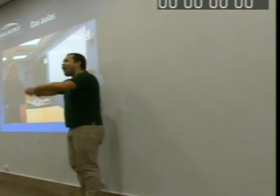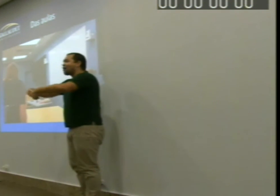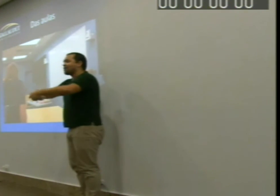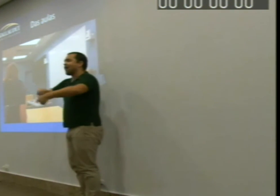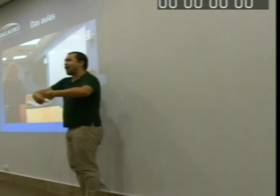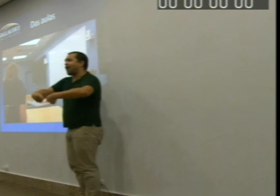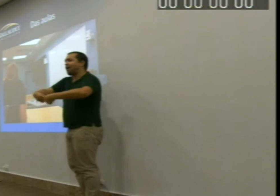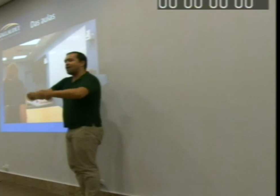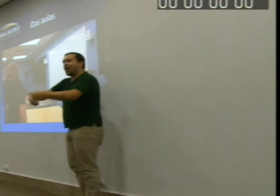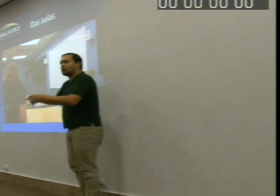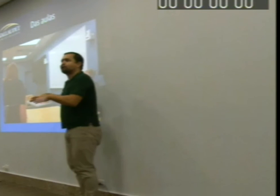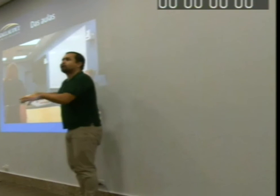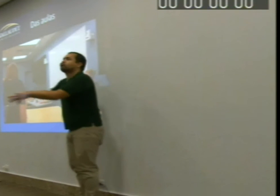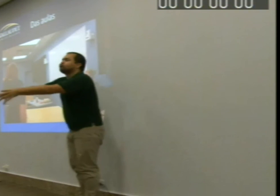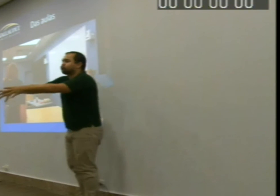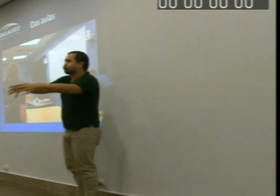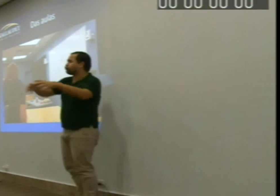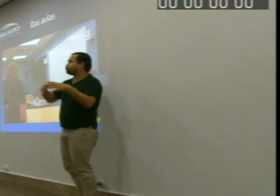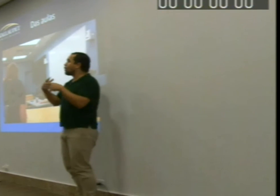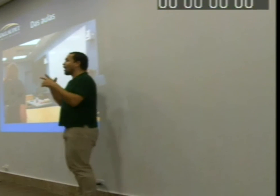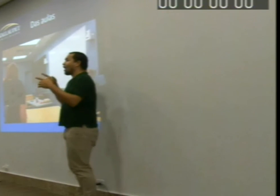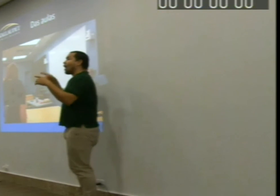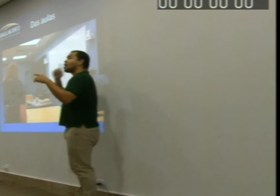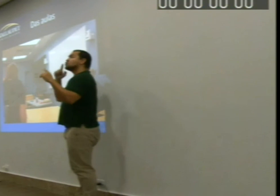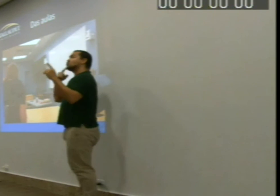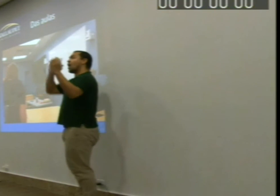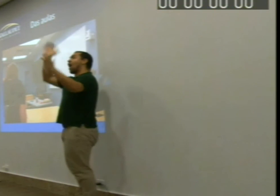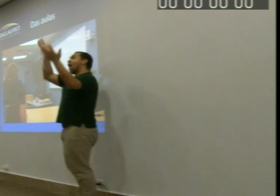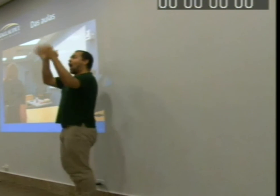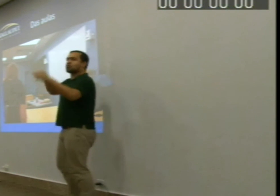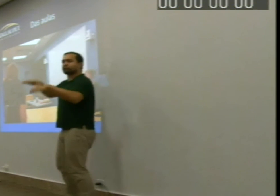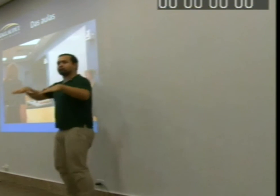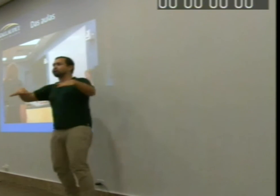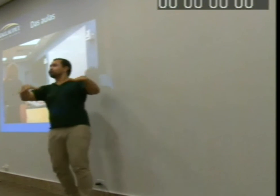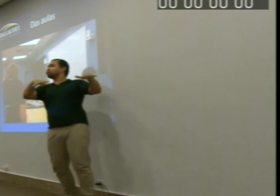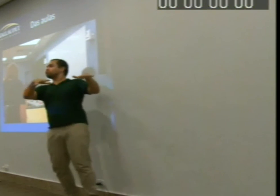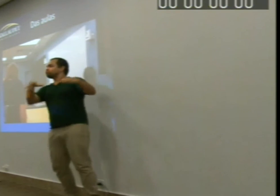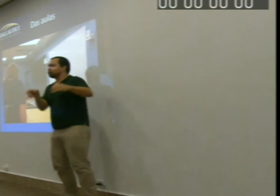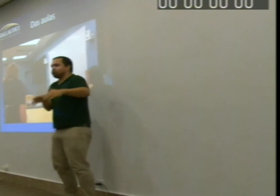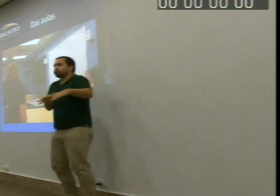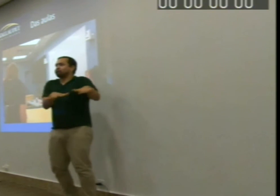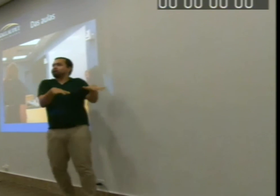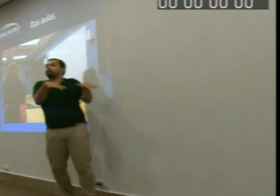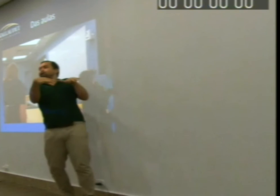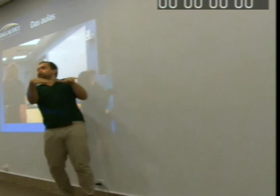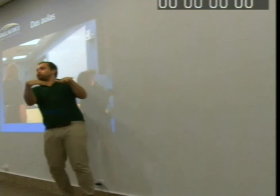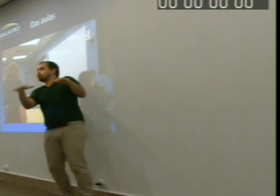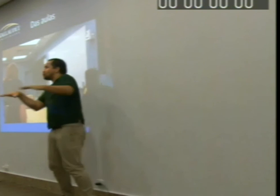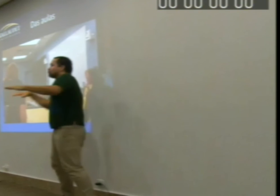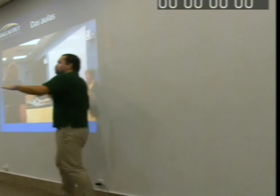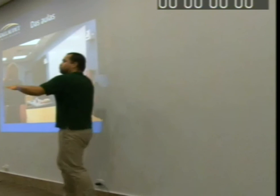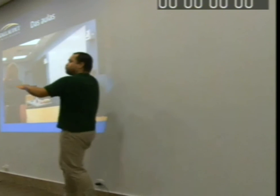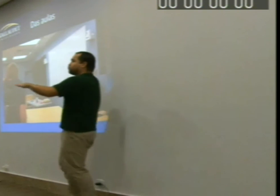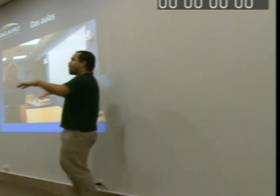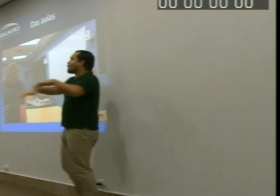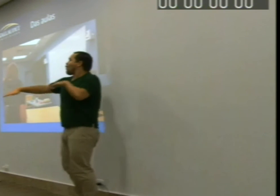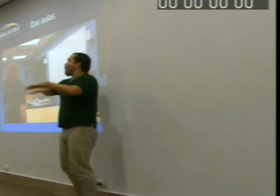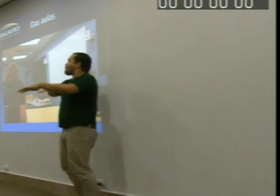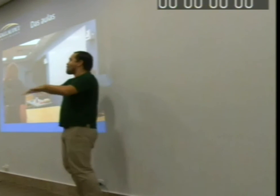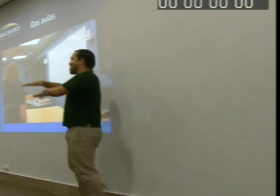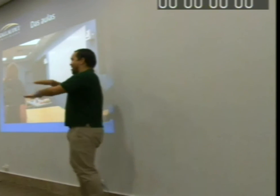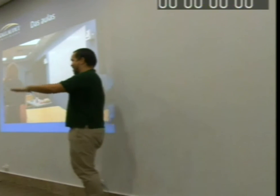tinham rodinhas todas as cadeiras se movimentavam então por porque se o surto sinalizava todos podiam se movimentar para olhar